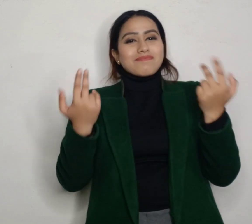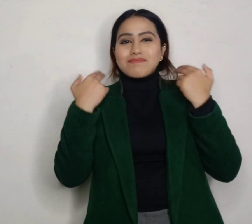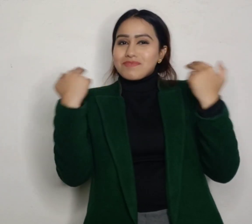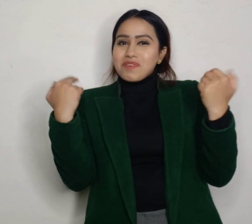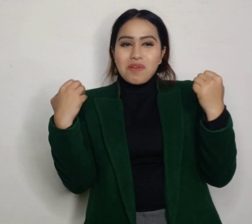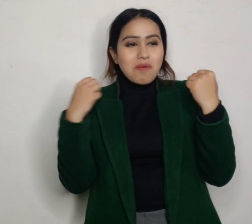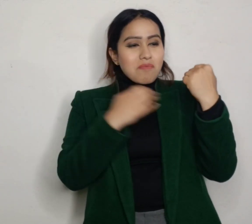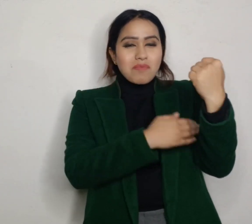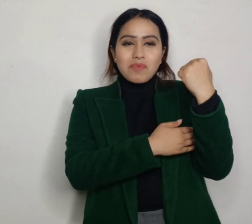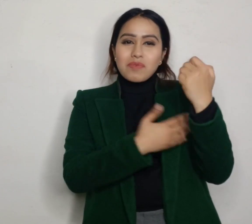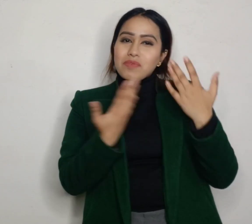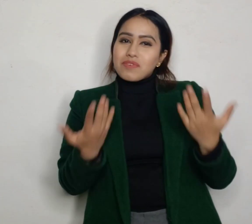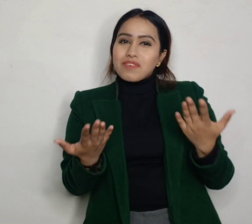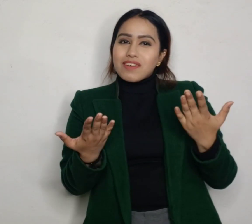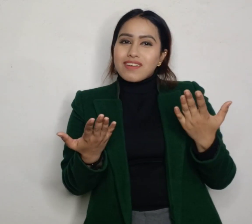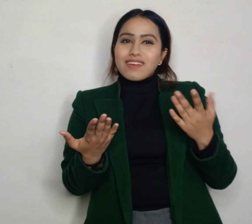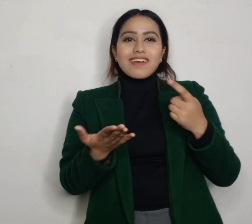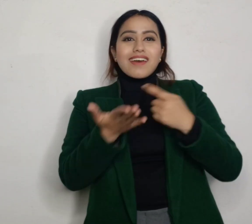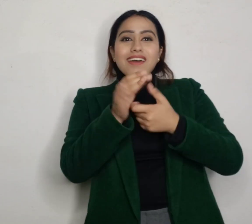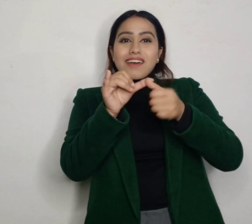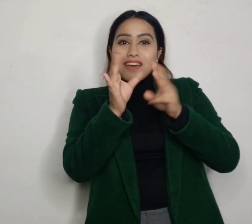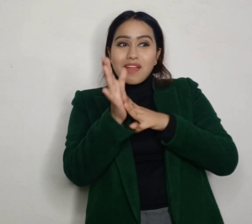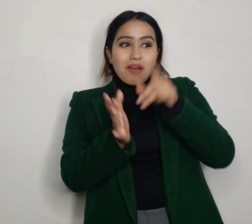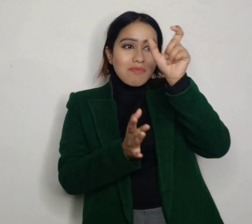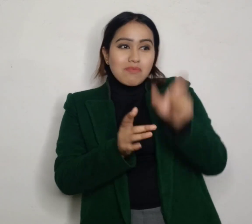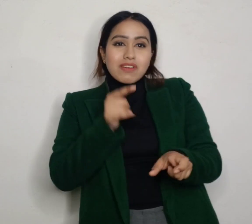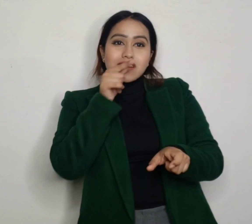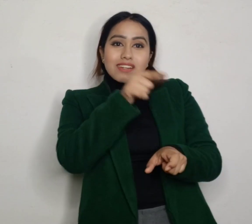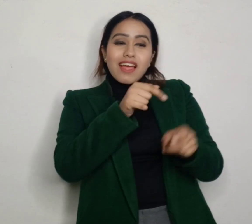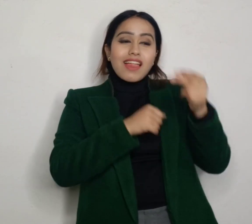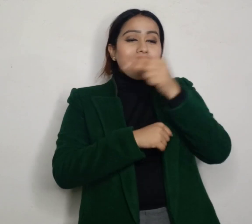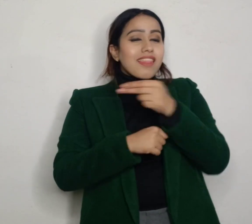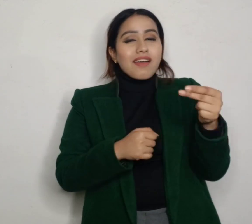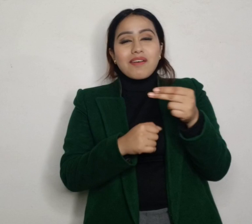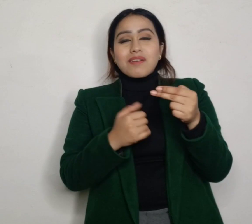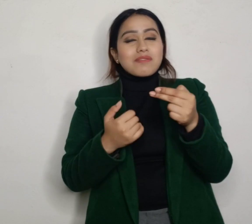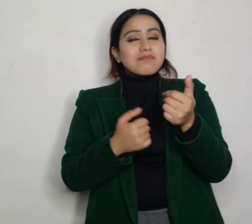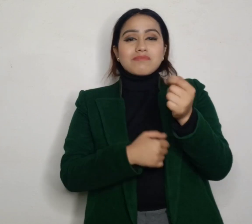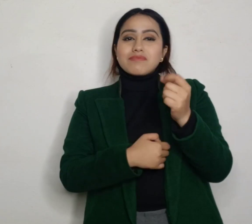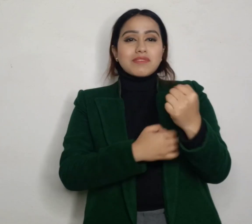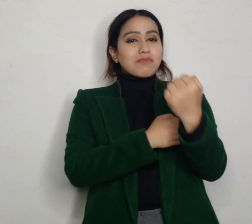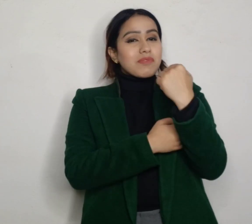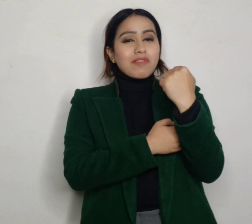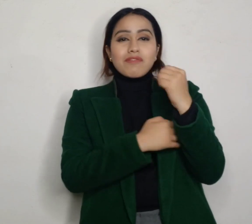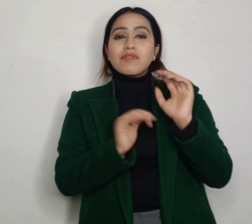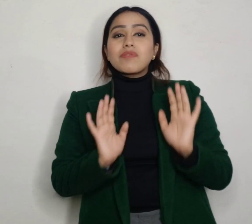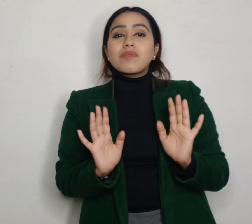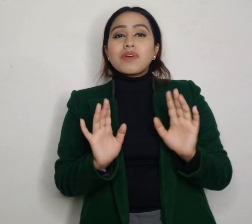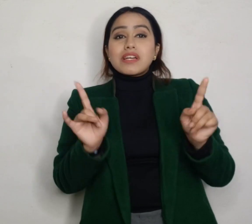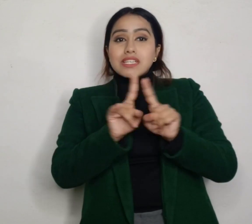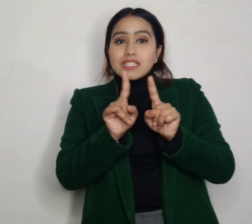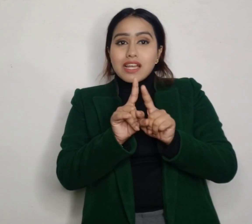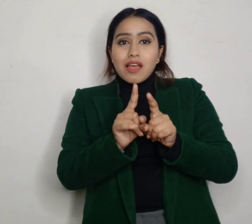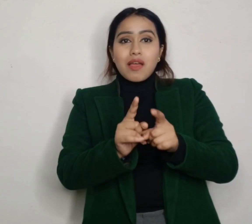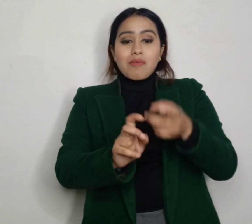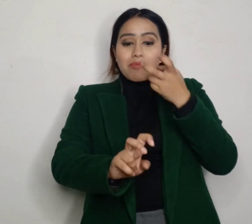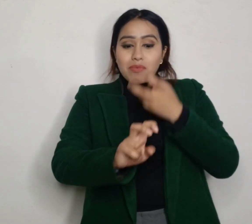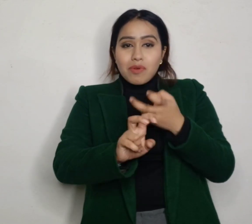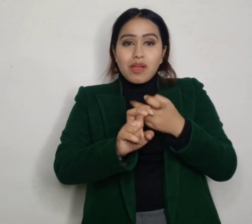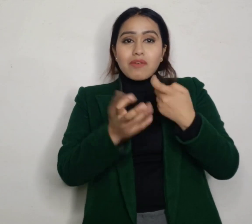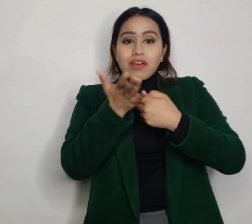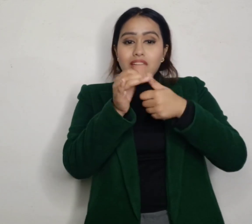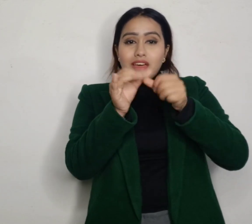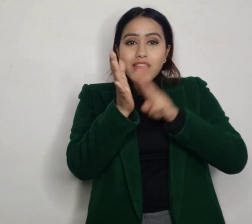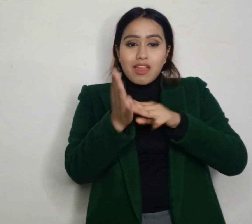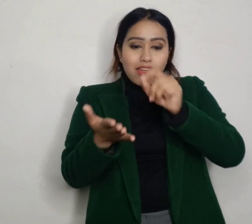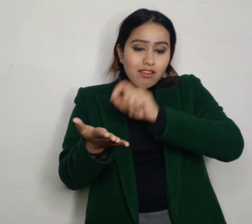भी बढ़कर है, राम से बड़ा राम का नाम, इसीलिए कहा गया है वो नाम जो पत्थर पर